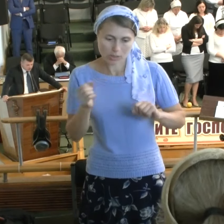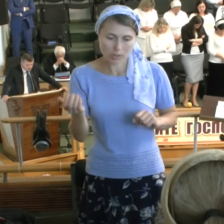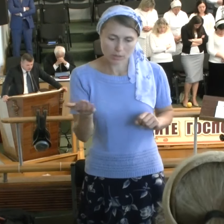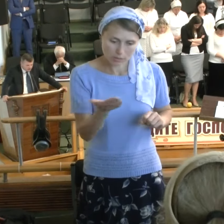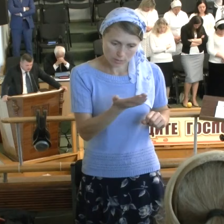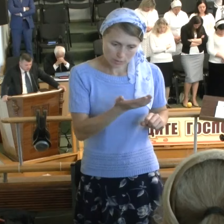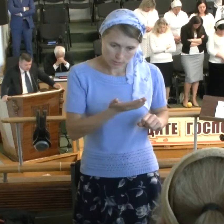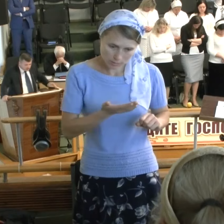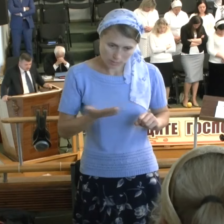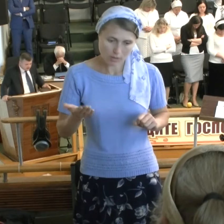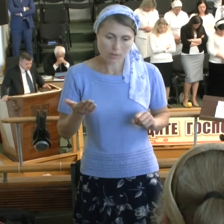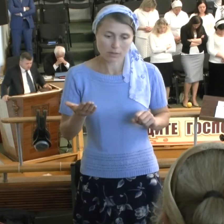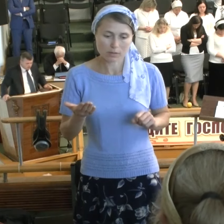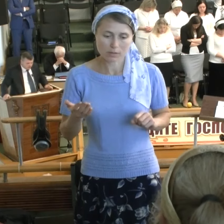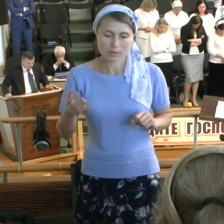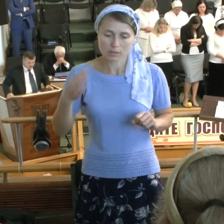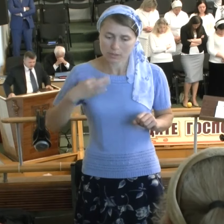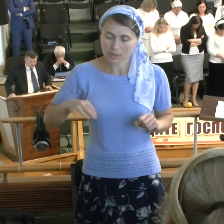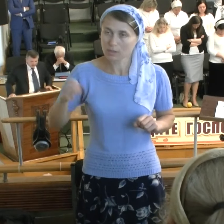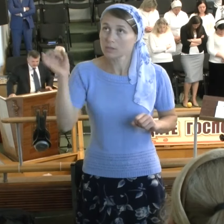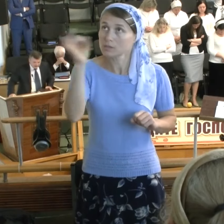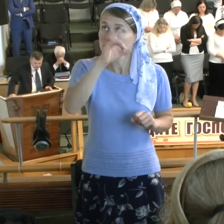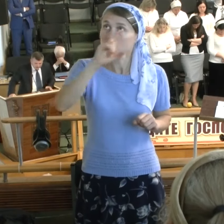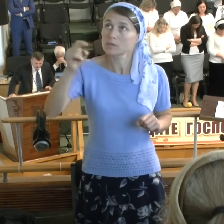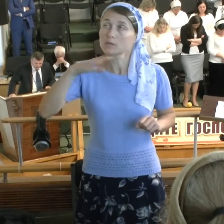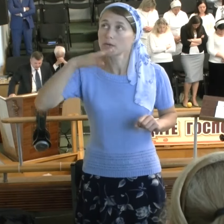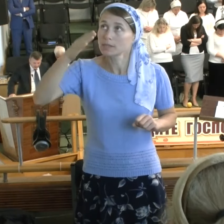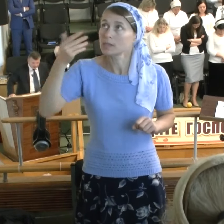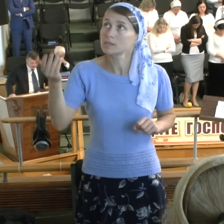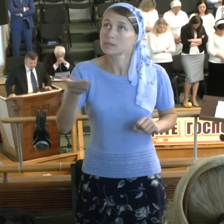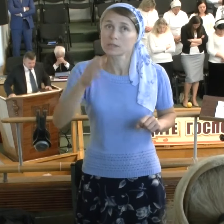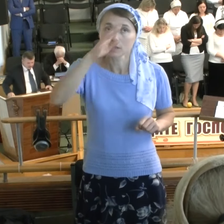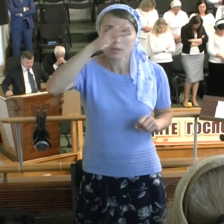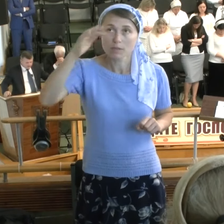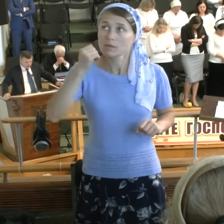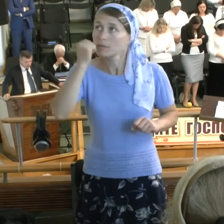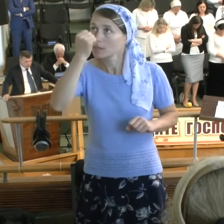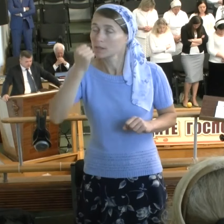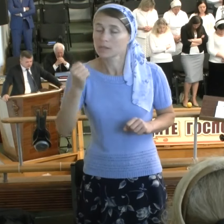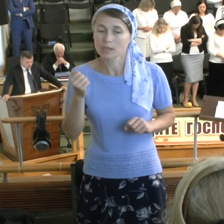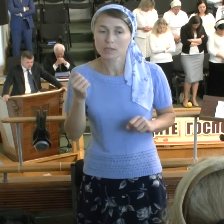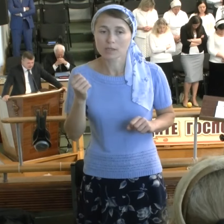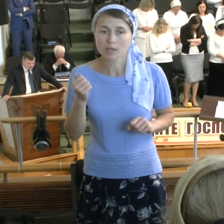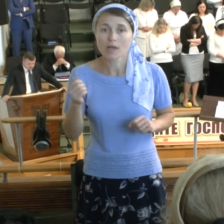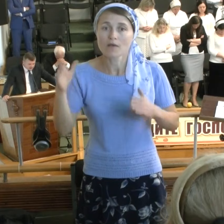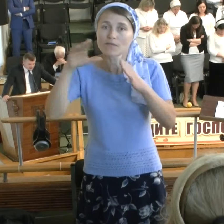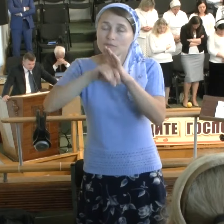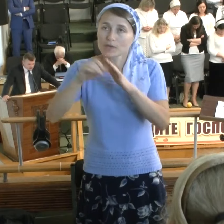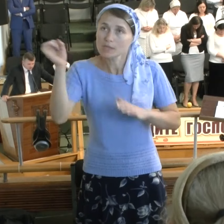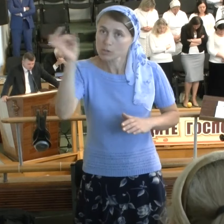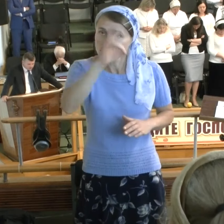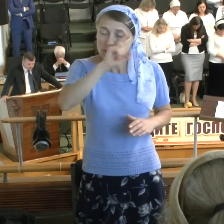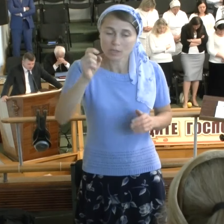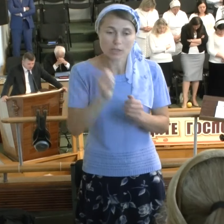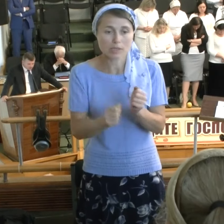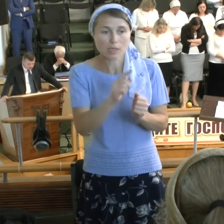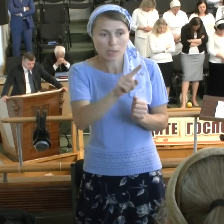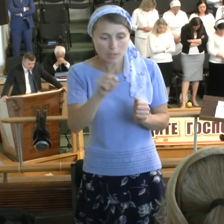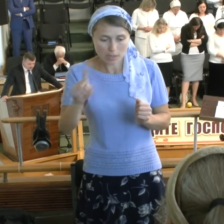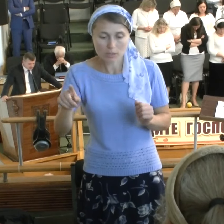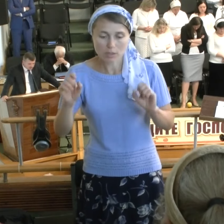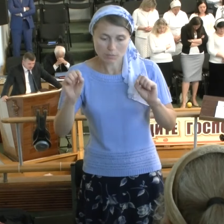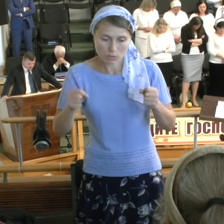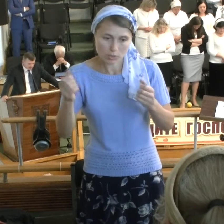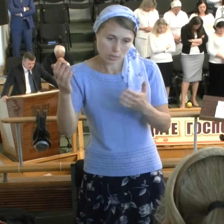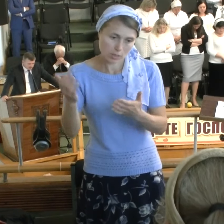наша кровь, но пролилась Его кровь. Отец наш Небесный, мы благодарны за то, что в Иисусе Христе каждый человек